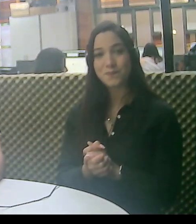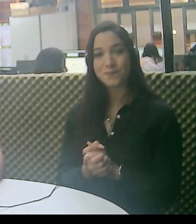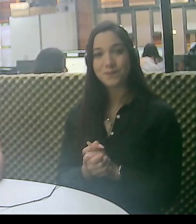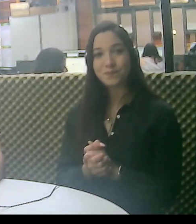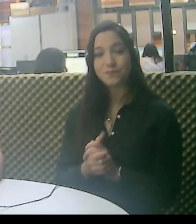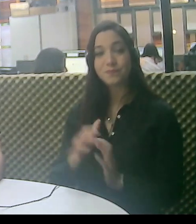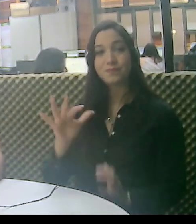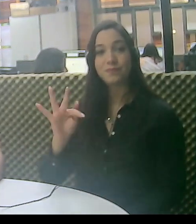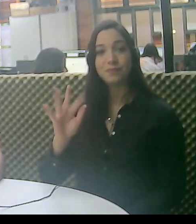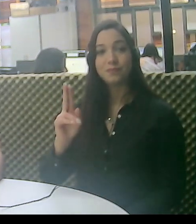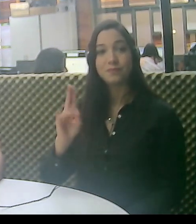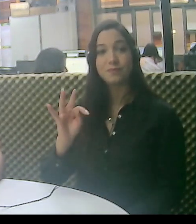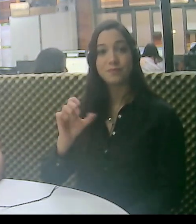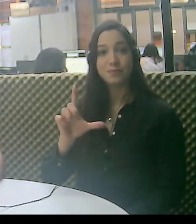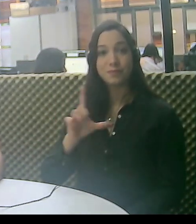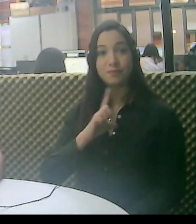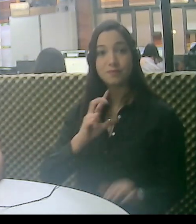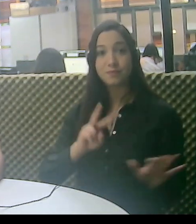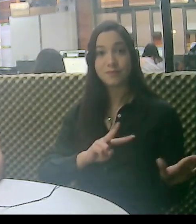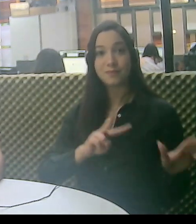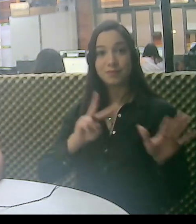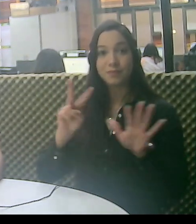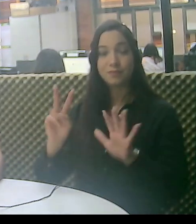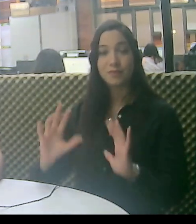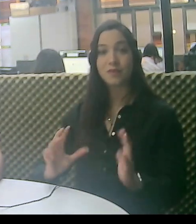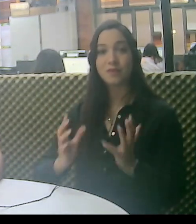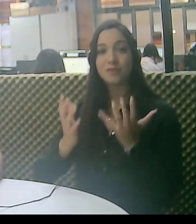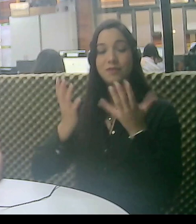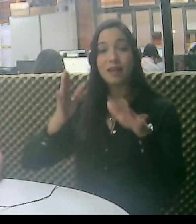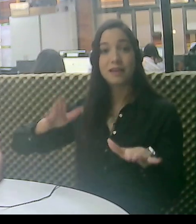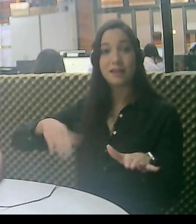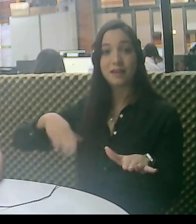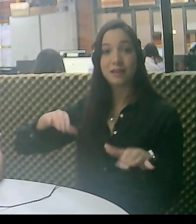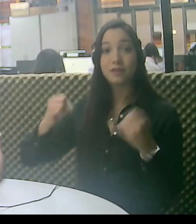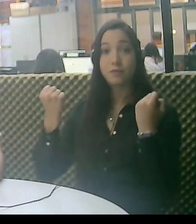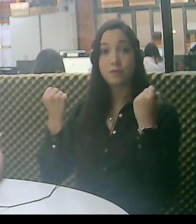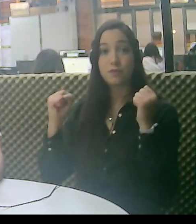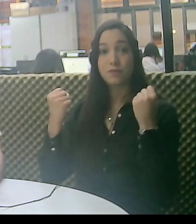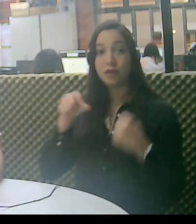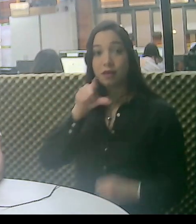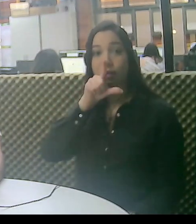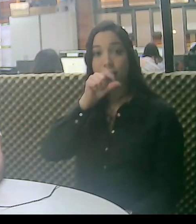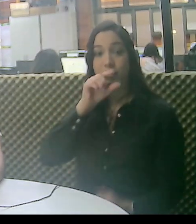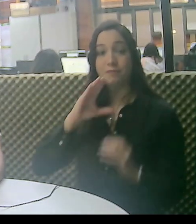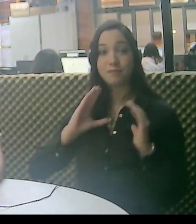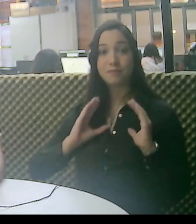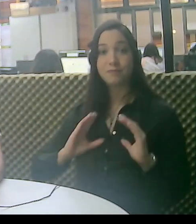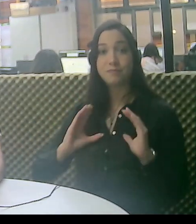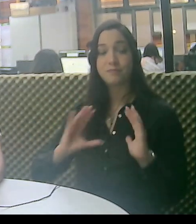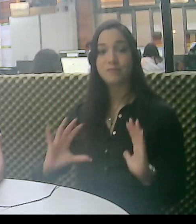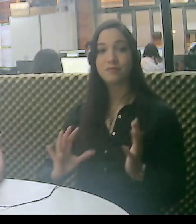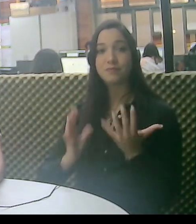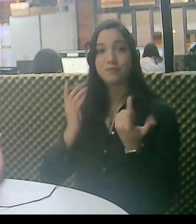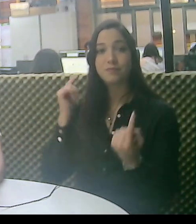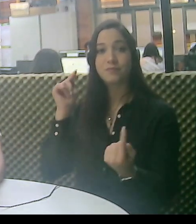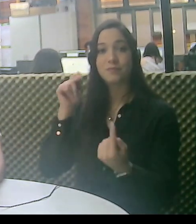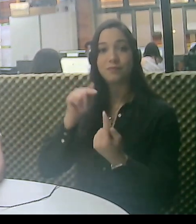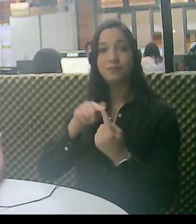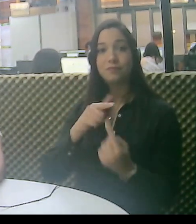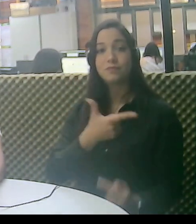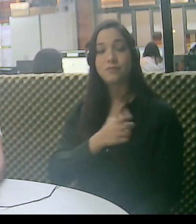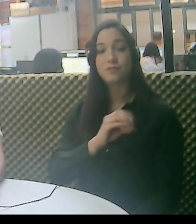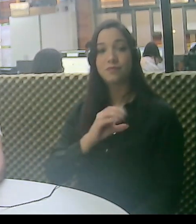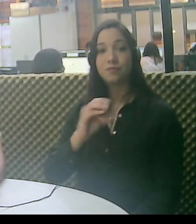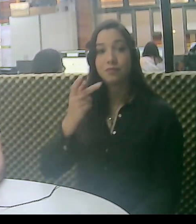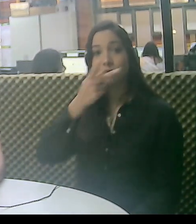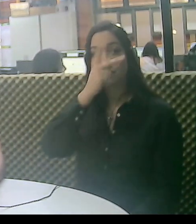A Futel promove durante esta semana o Festival de Natação e Hidroginástica do Parque do Sabiá. O evento é voltado para 200